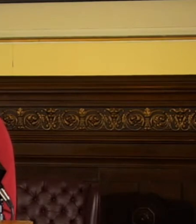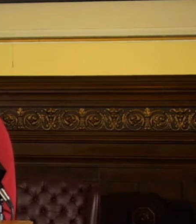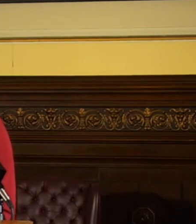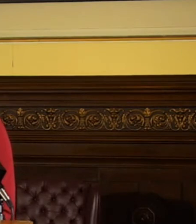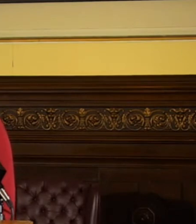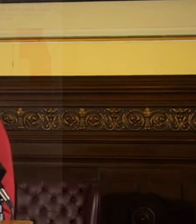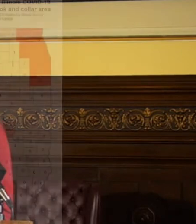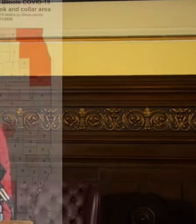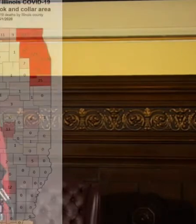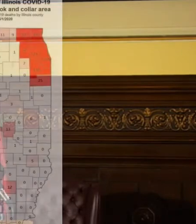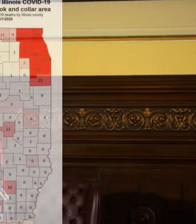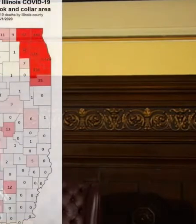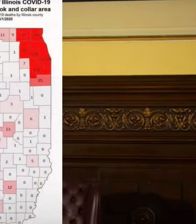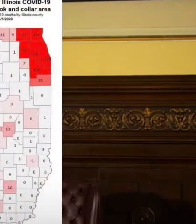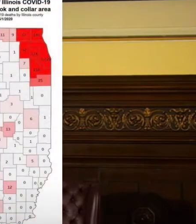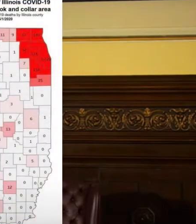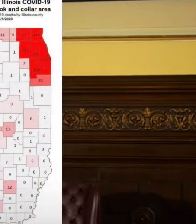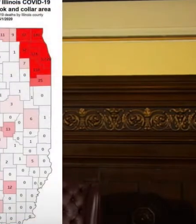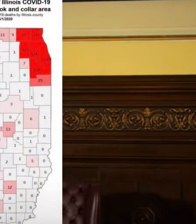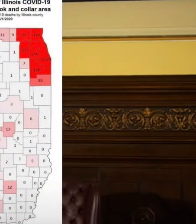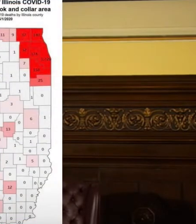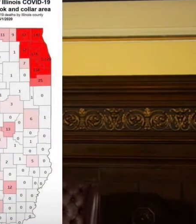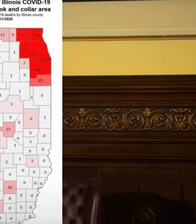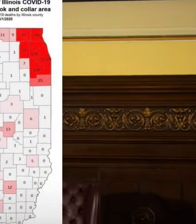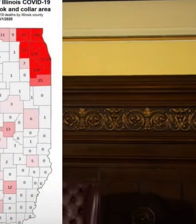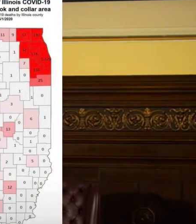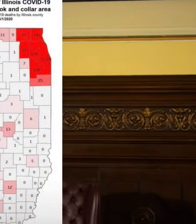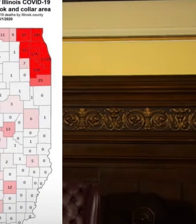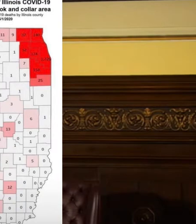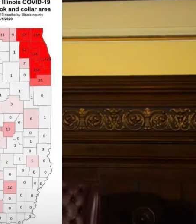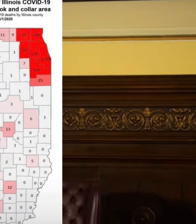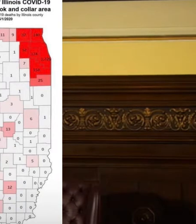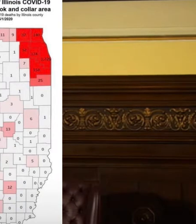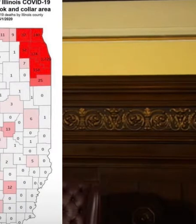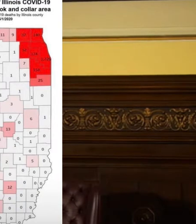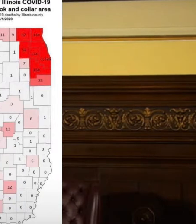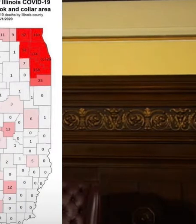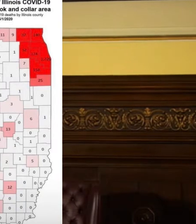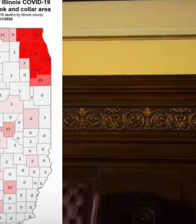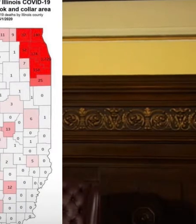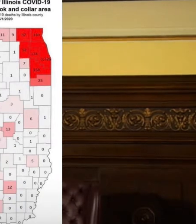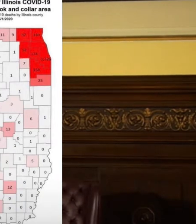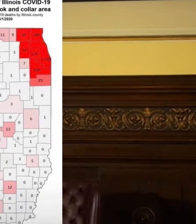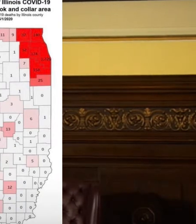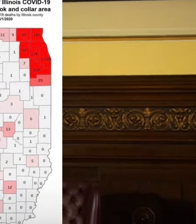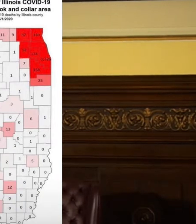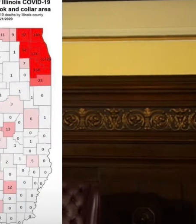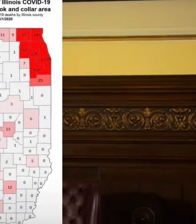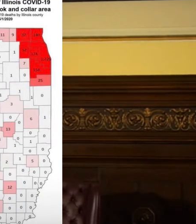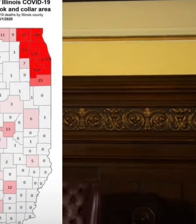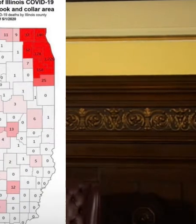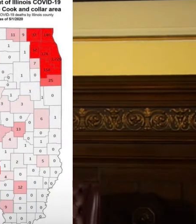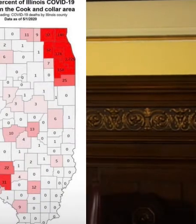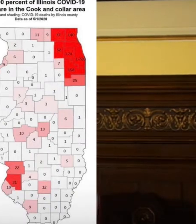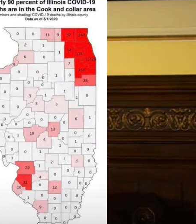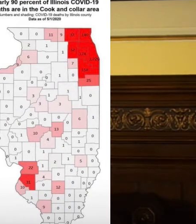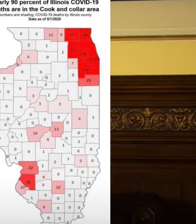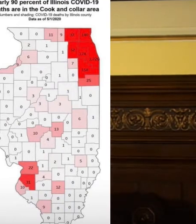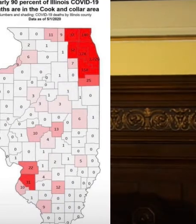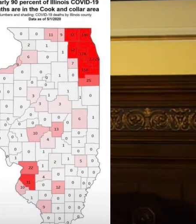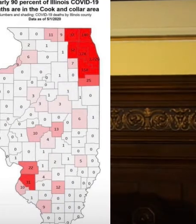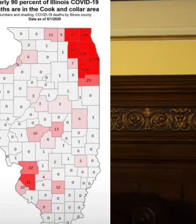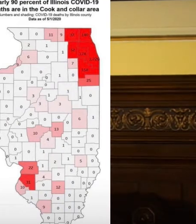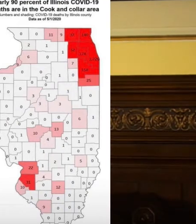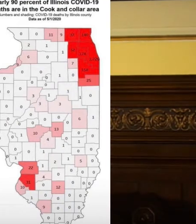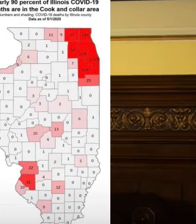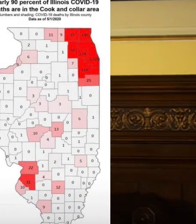la salud y la seguridad de sus comunidades. Quiero agradecer a estos valientes trabajadores y